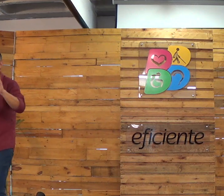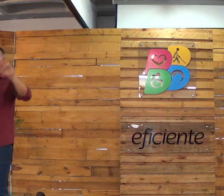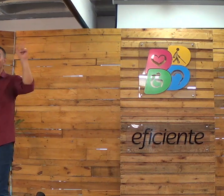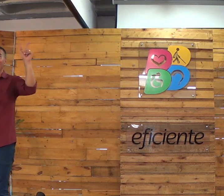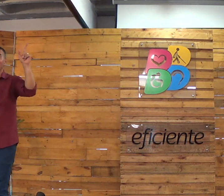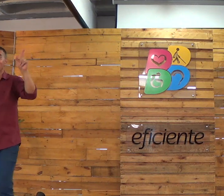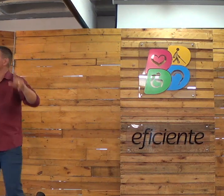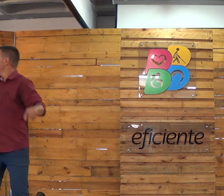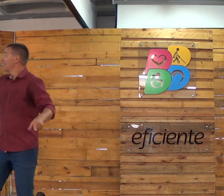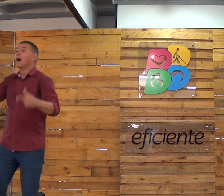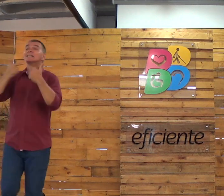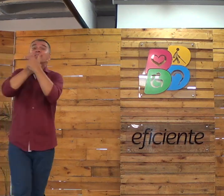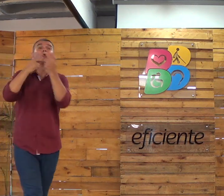Mas agora tá um pouco diferente.